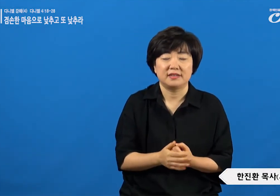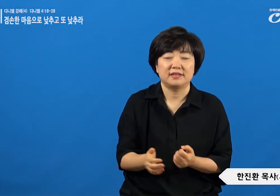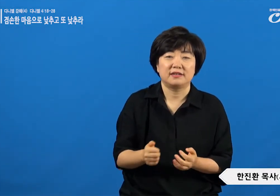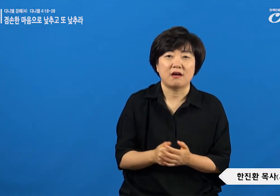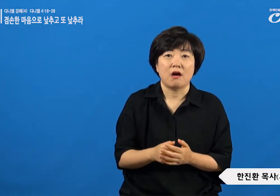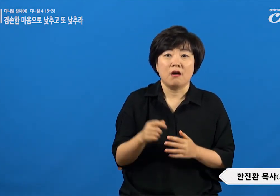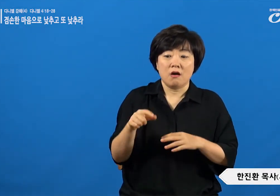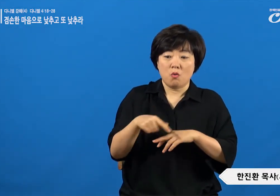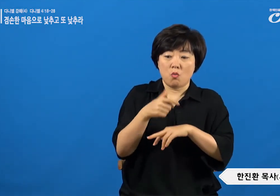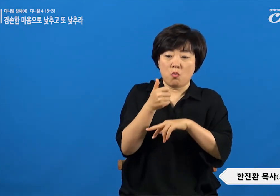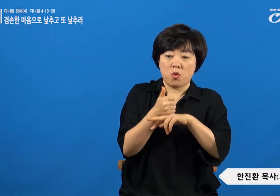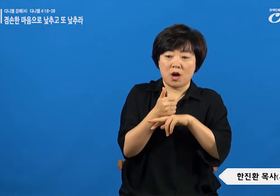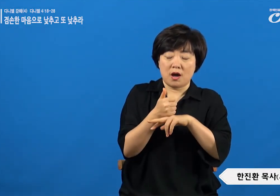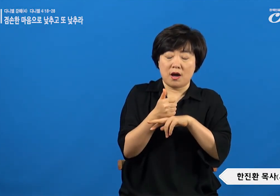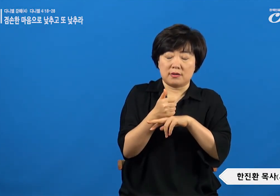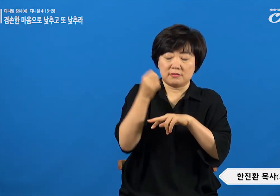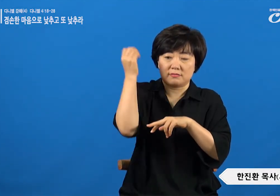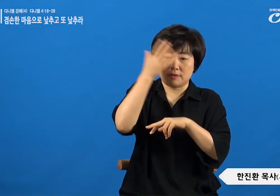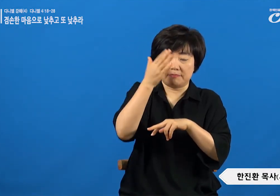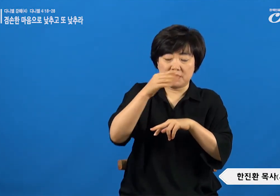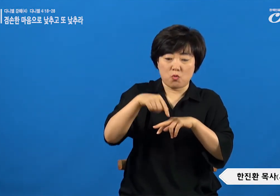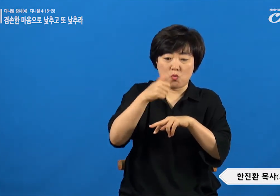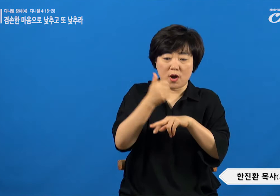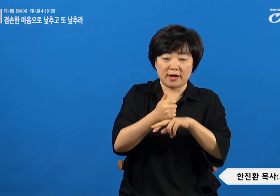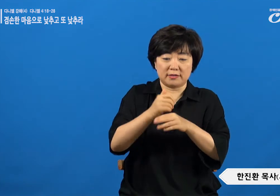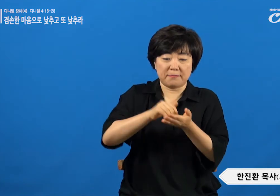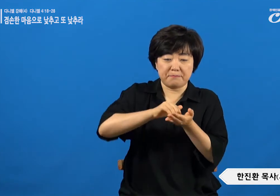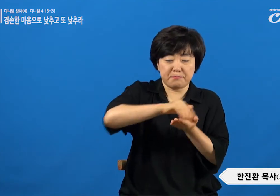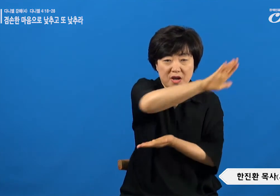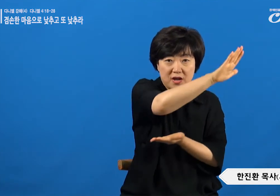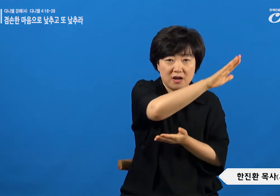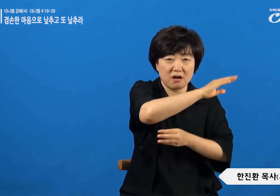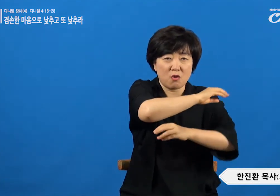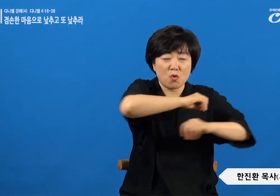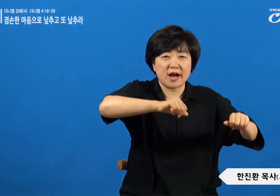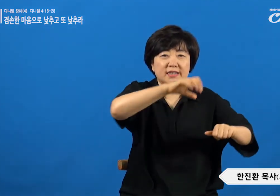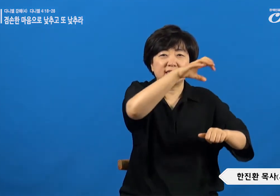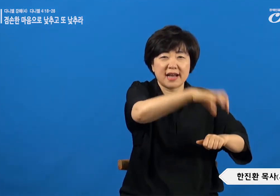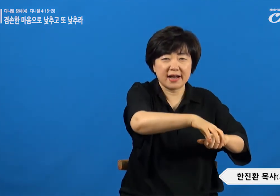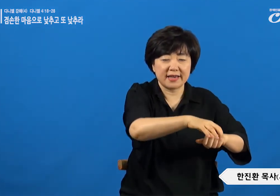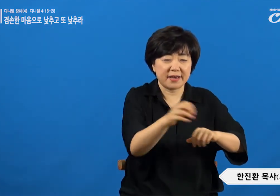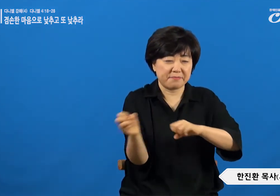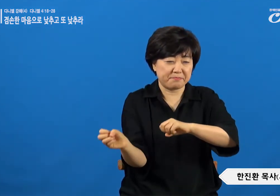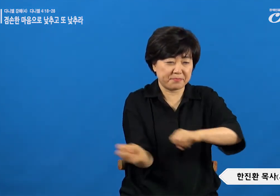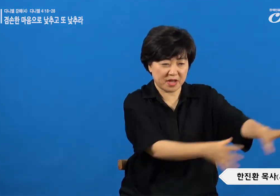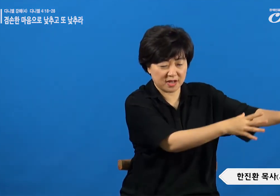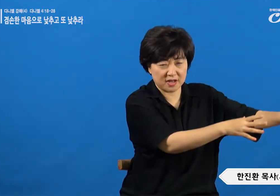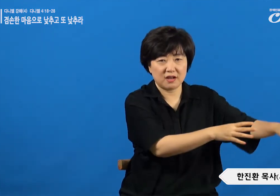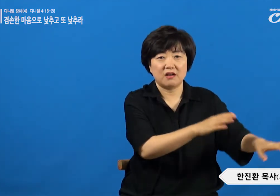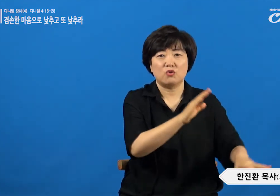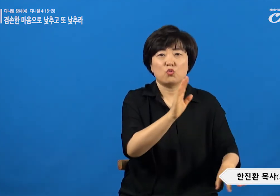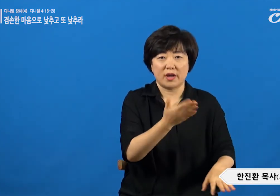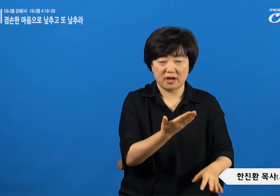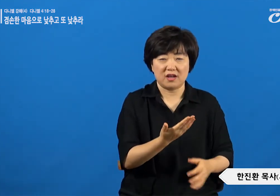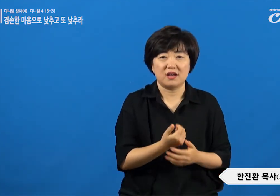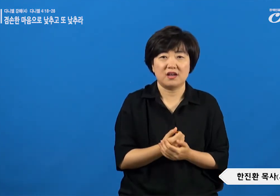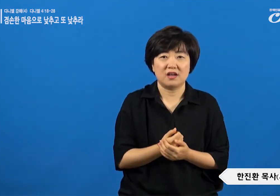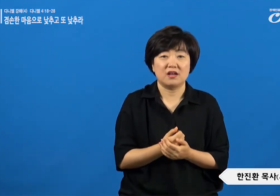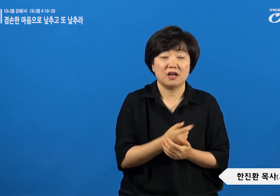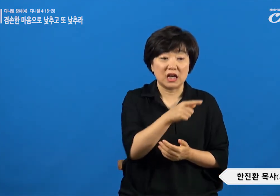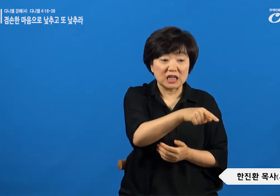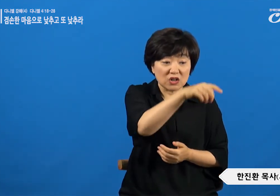왕은 졸지에 왕자에서 쫓겨나서 그래서 황량한 벌판에 내팽개치게 될